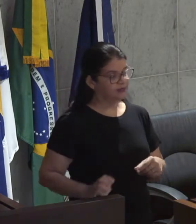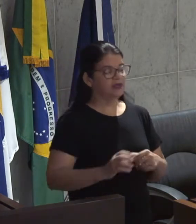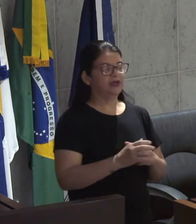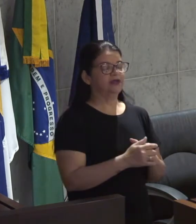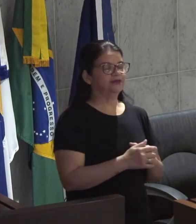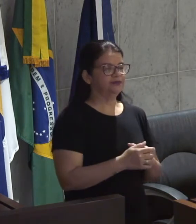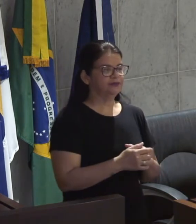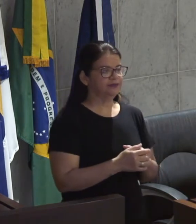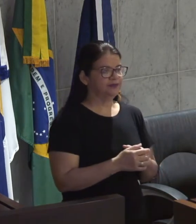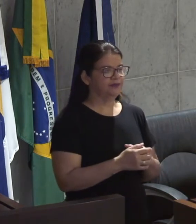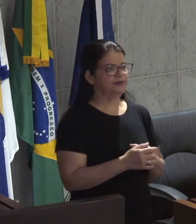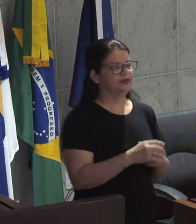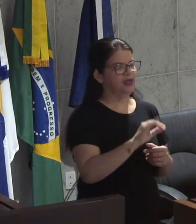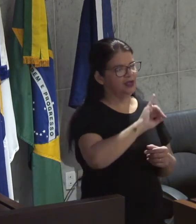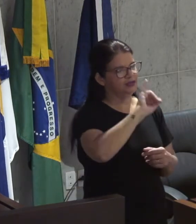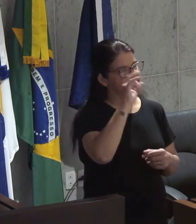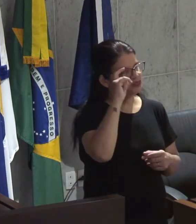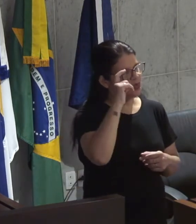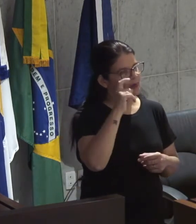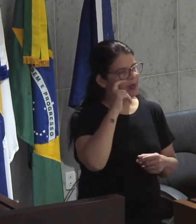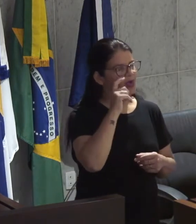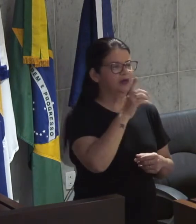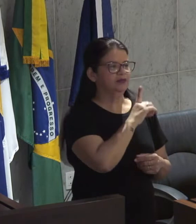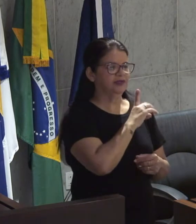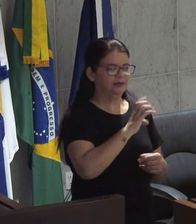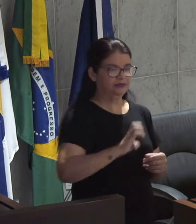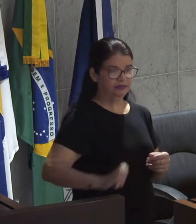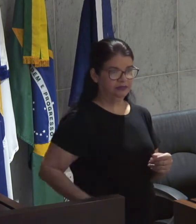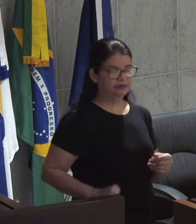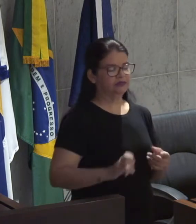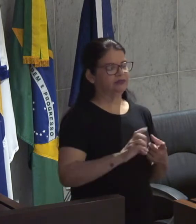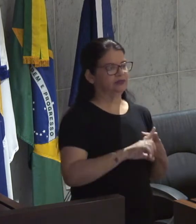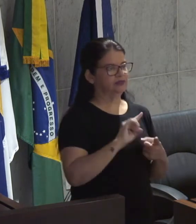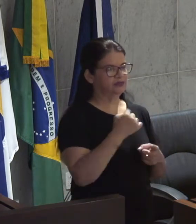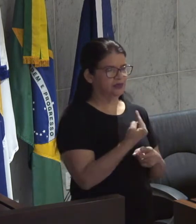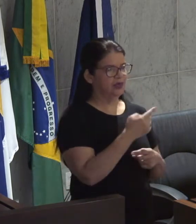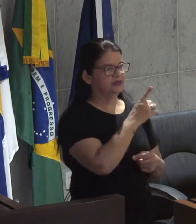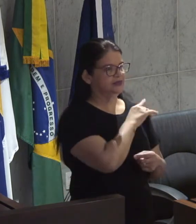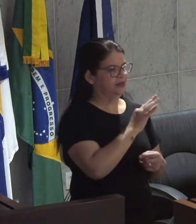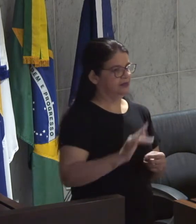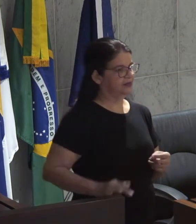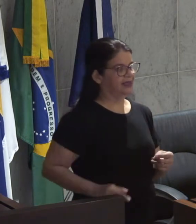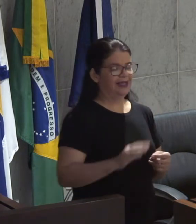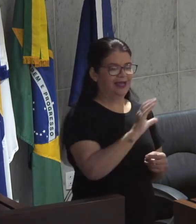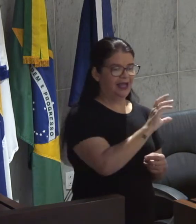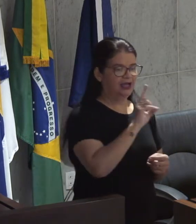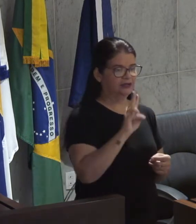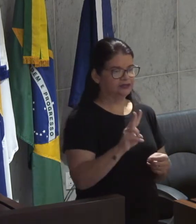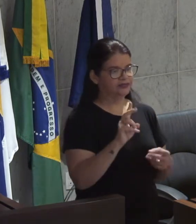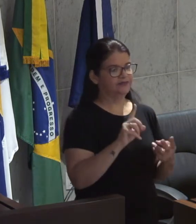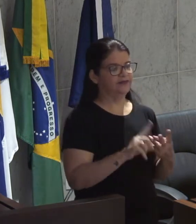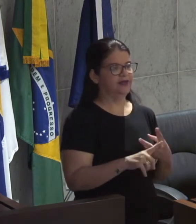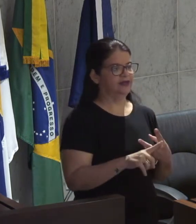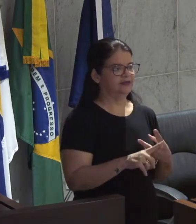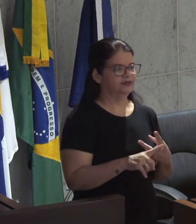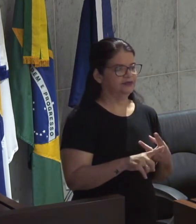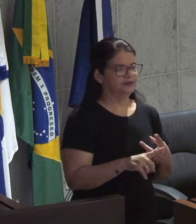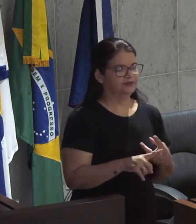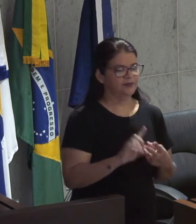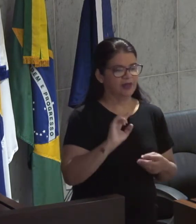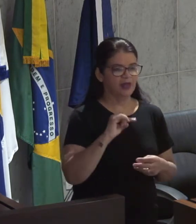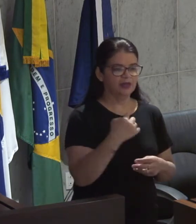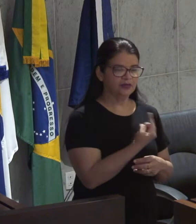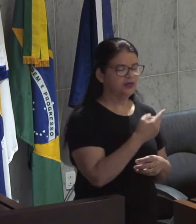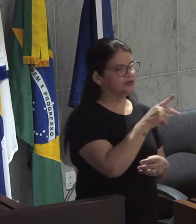estadual, a João Paulo, deputado estadual, ao nosso deputado federal Carlos Veras, ao